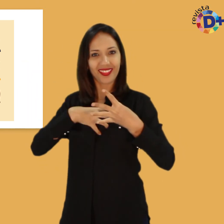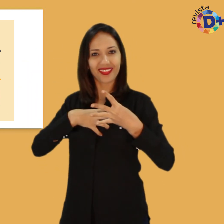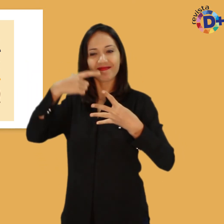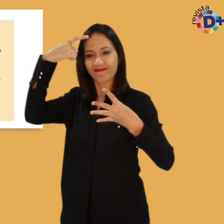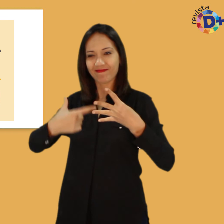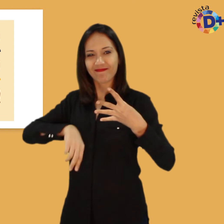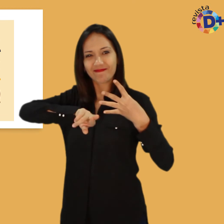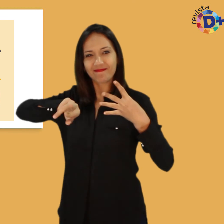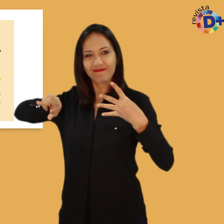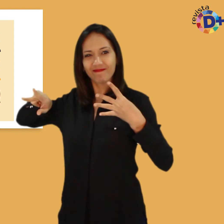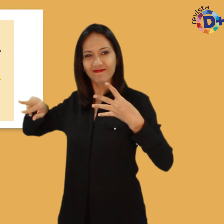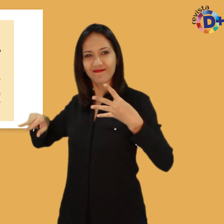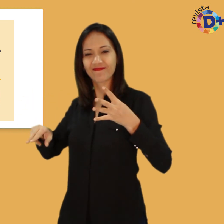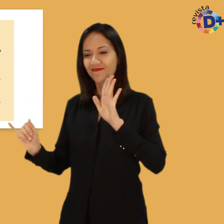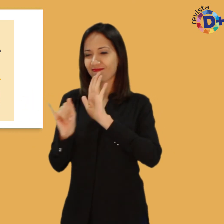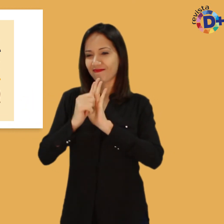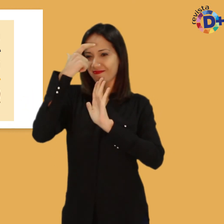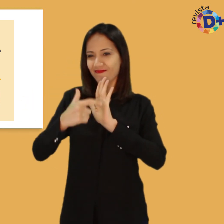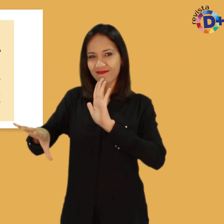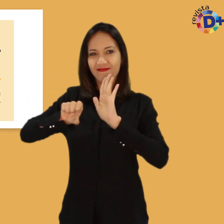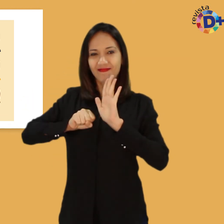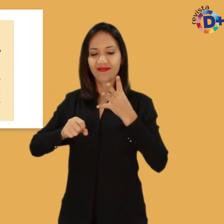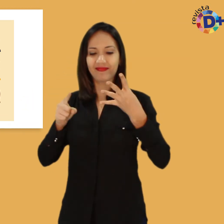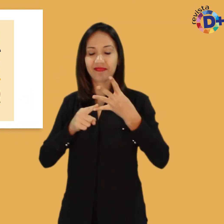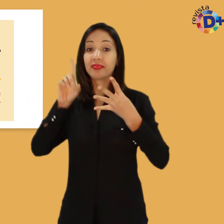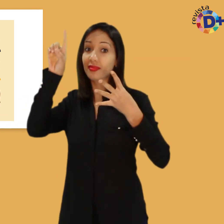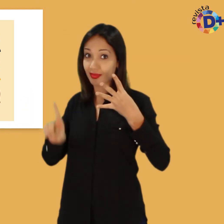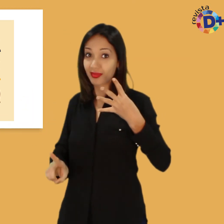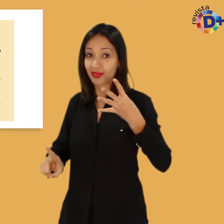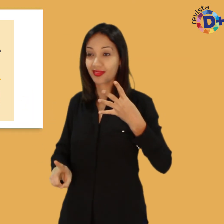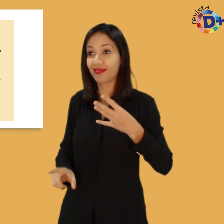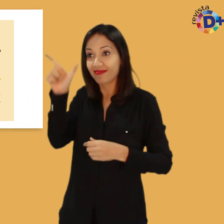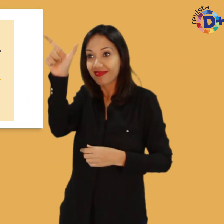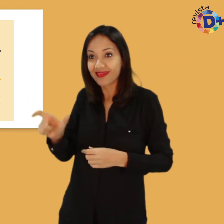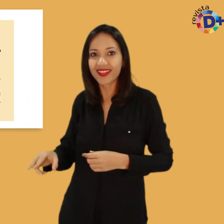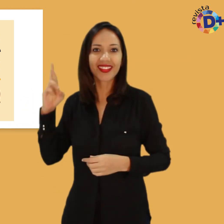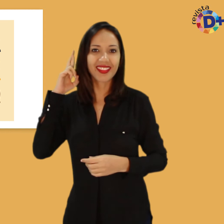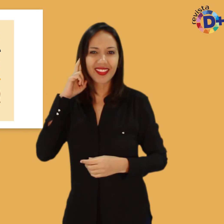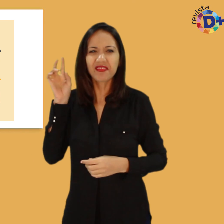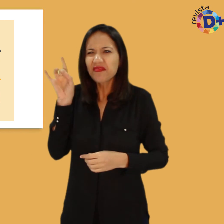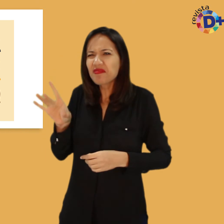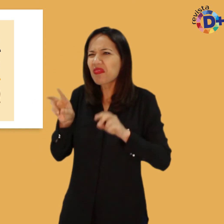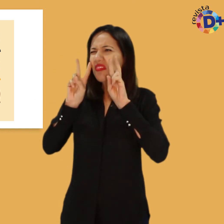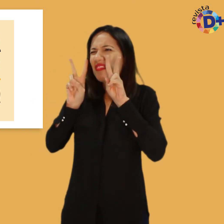caracterização de múltiplas identidades e como deficiência, esse indivíduo deixa de ser visto apenas como